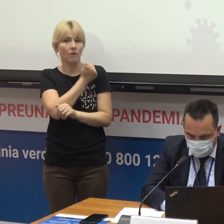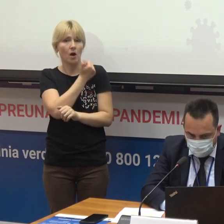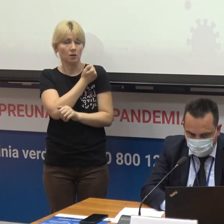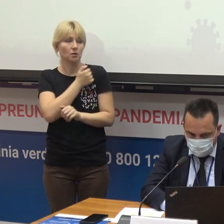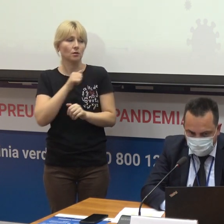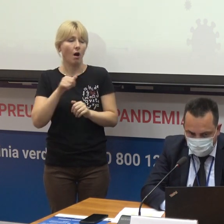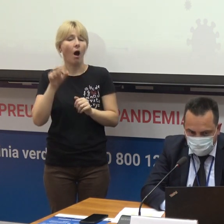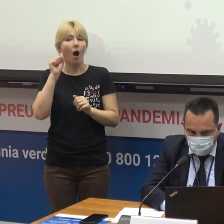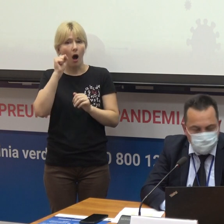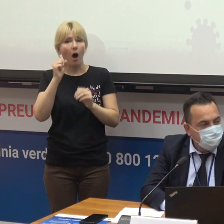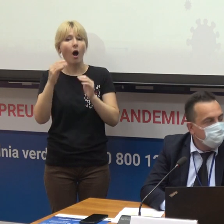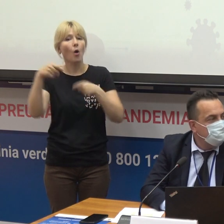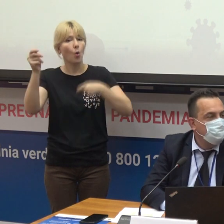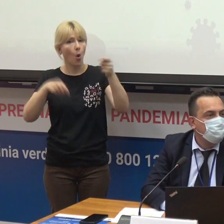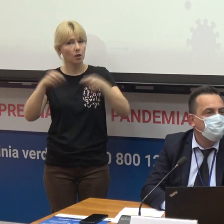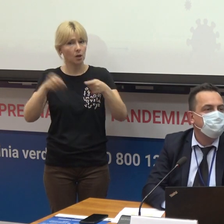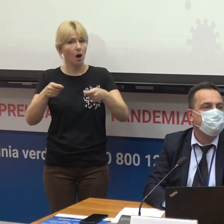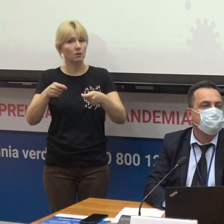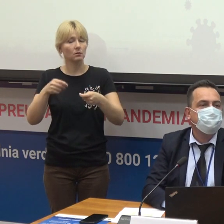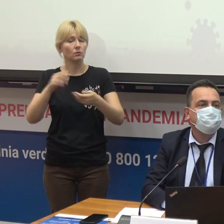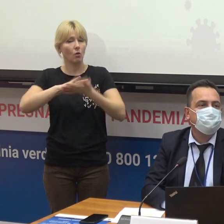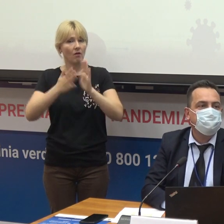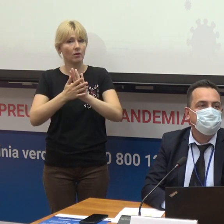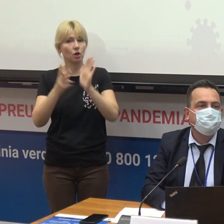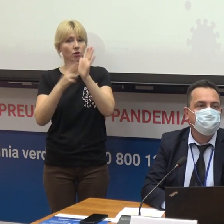prevede 700.000 de doze de vaccin.